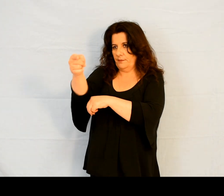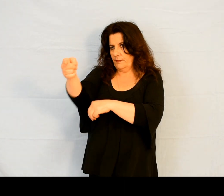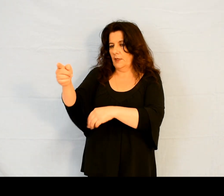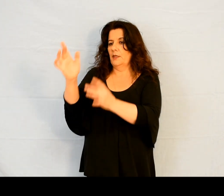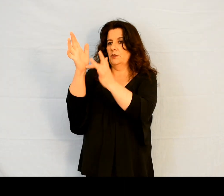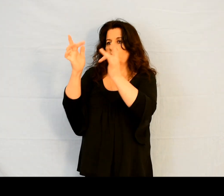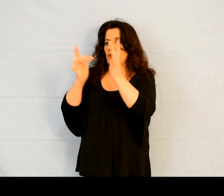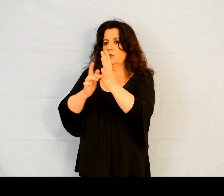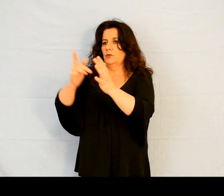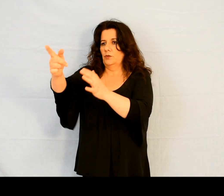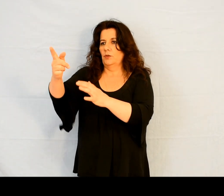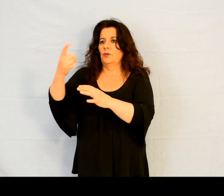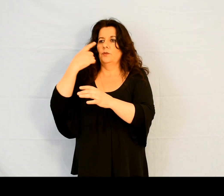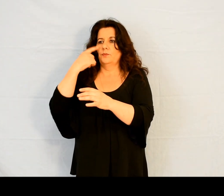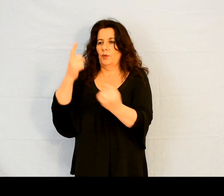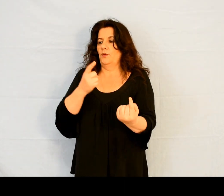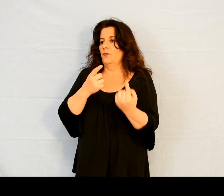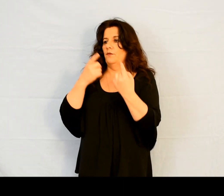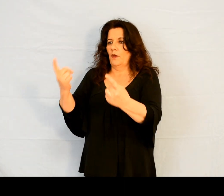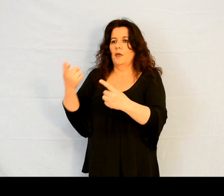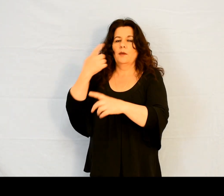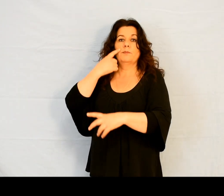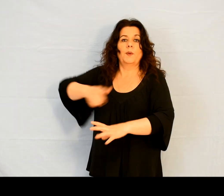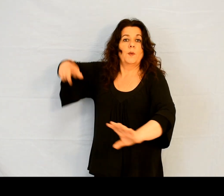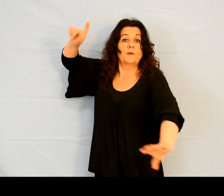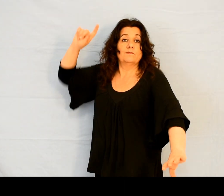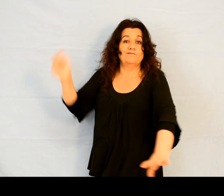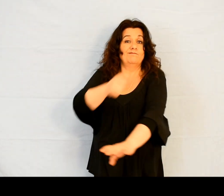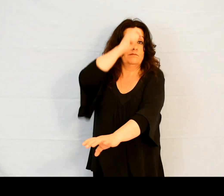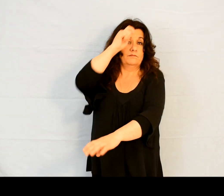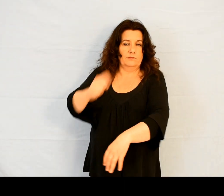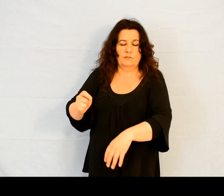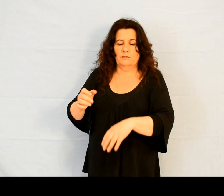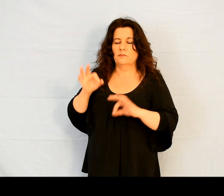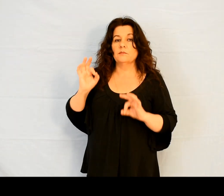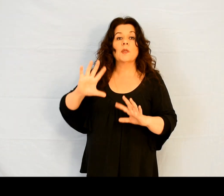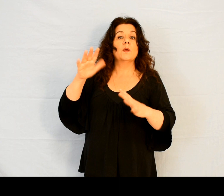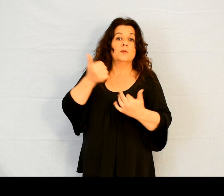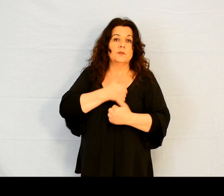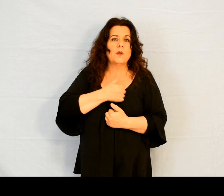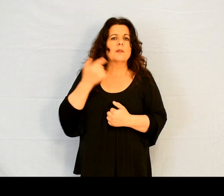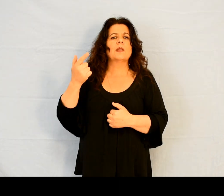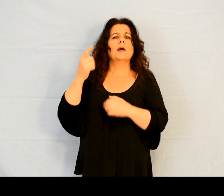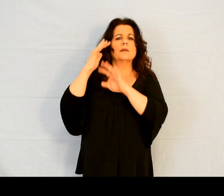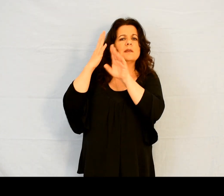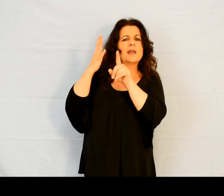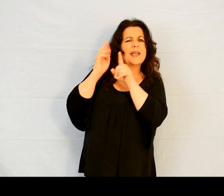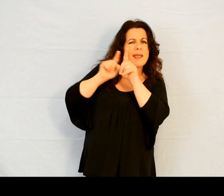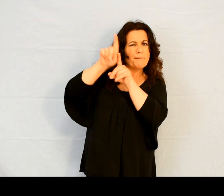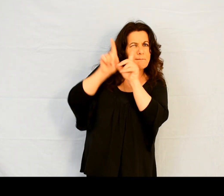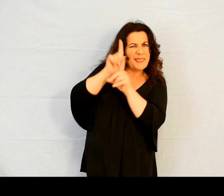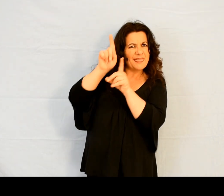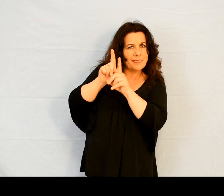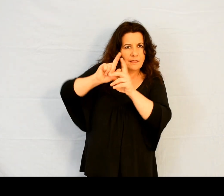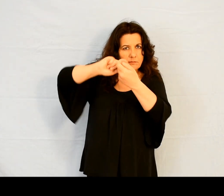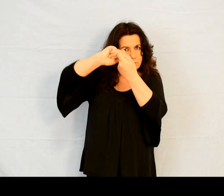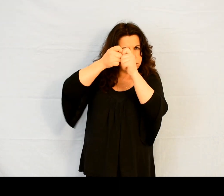Les soldats tressèrent avec des épines une couronne qu'ils lui posèrent sur la tête. Puis